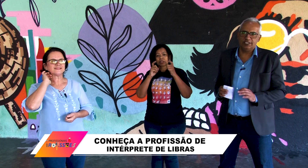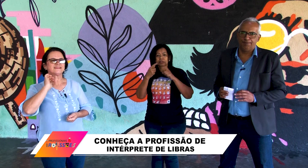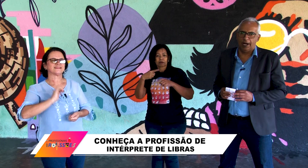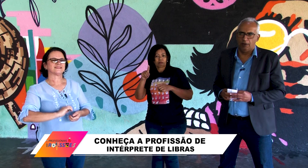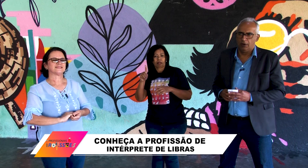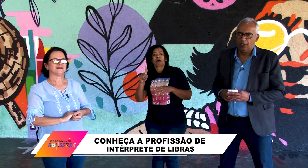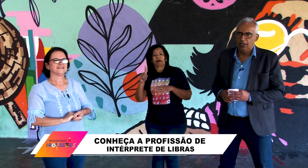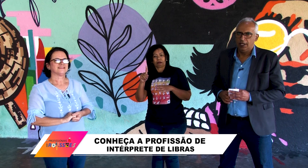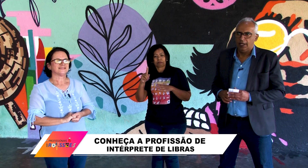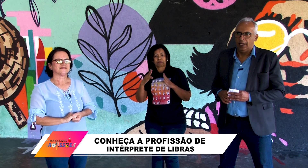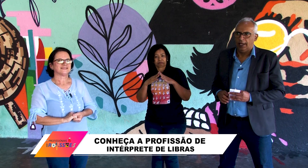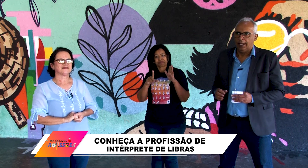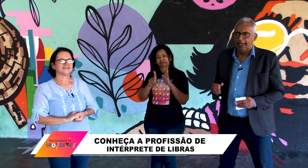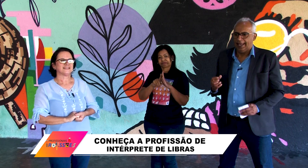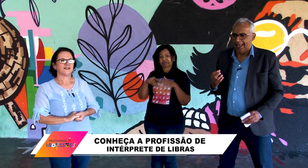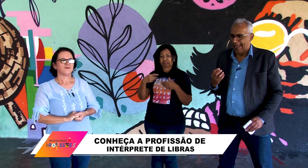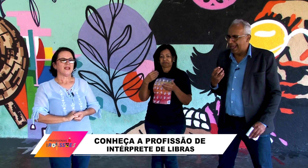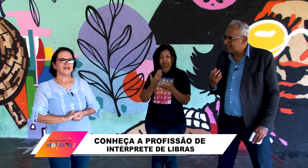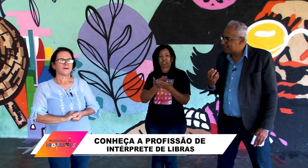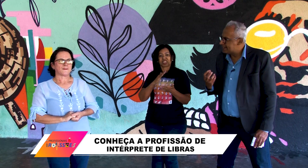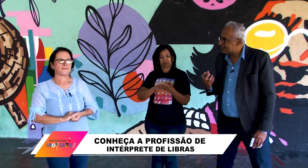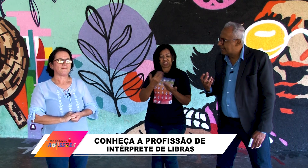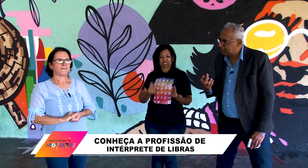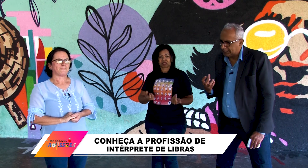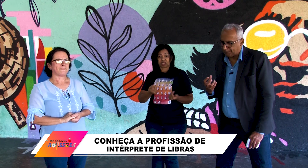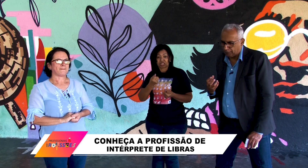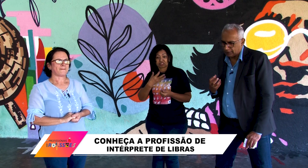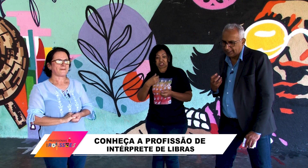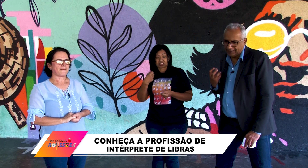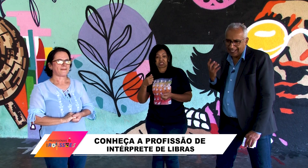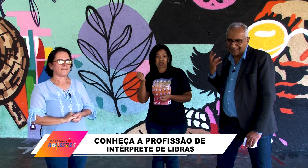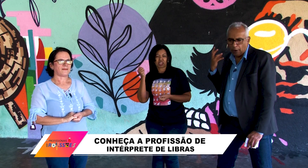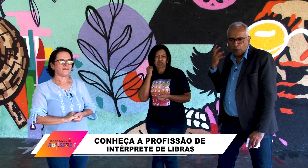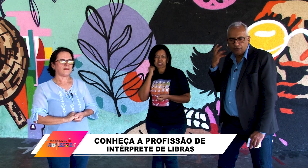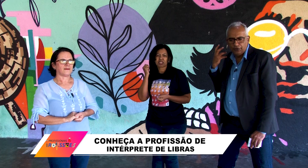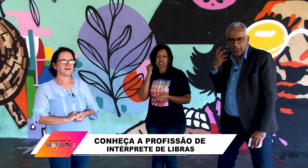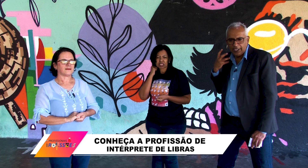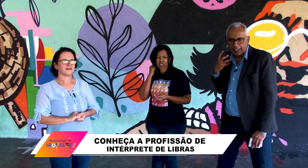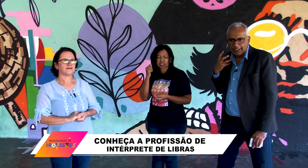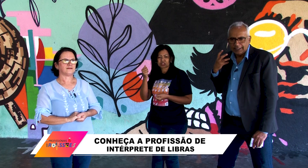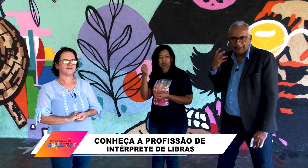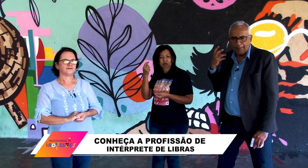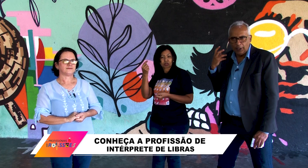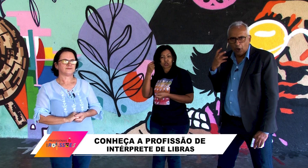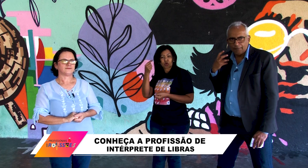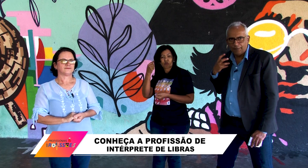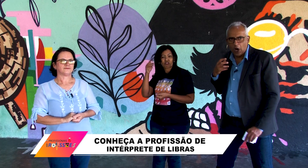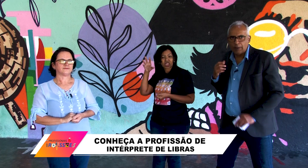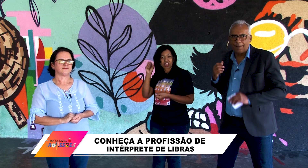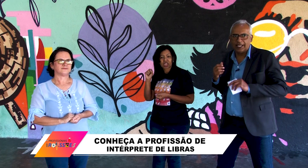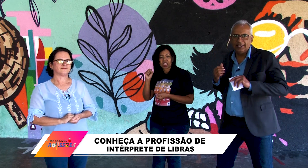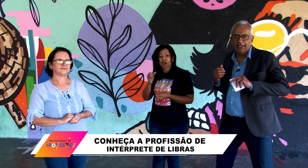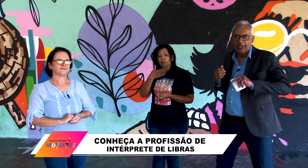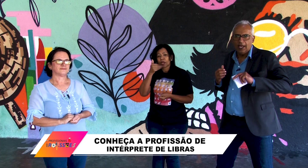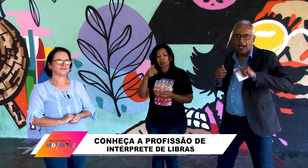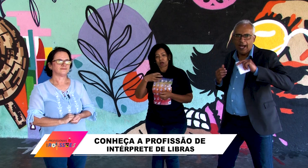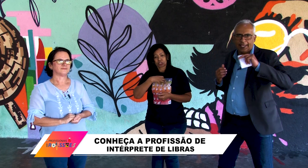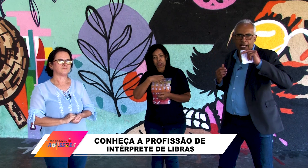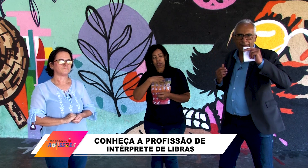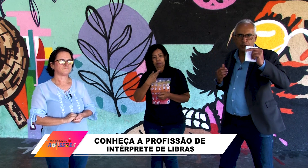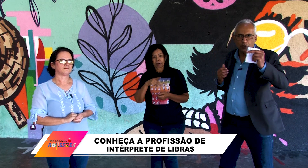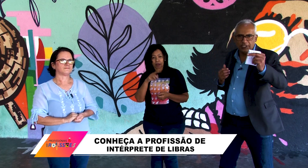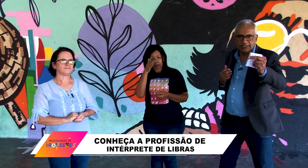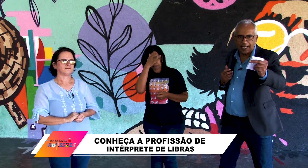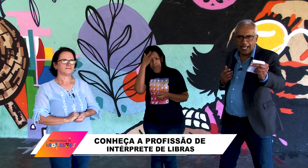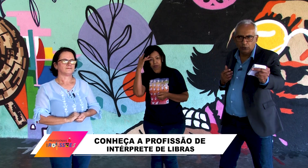Câmara Municipal. É estressante para você tentar ouvir da melhor forma para que